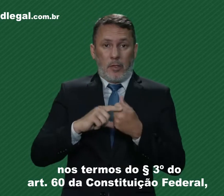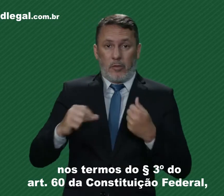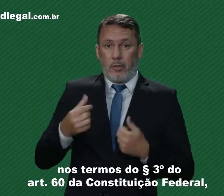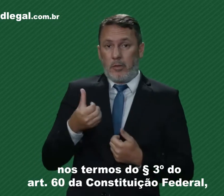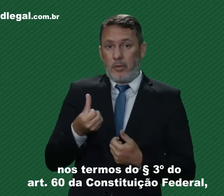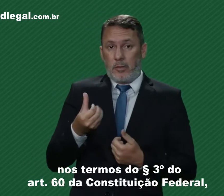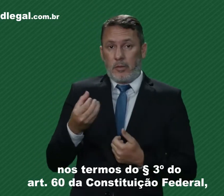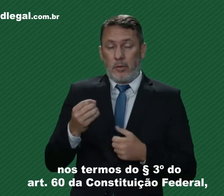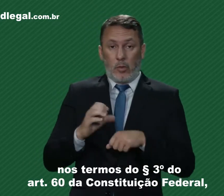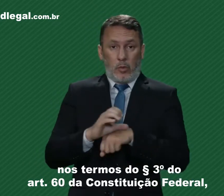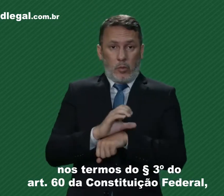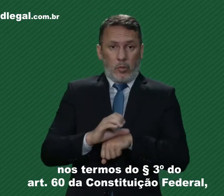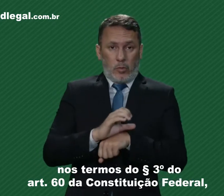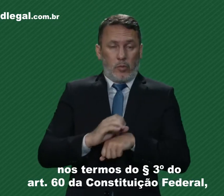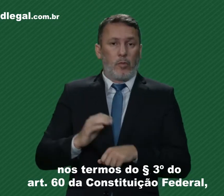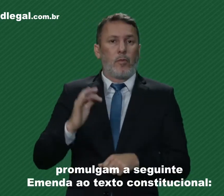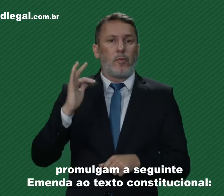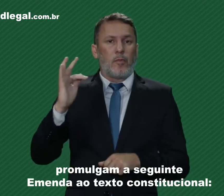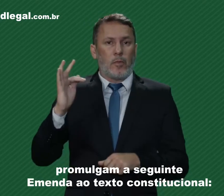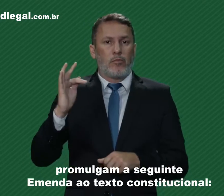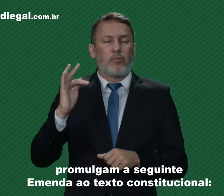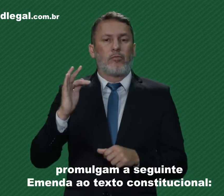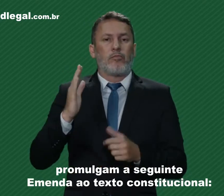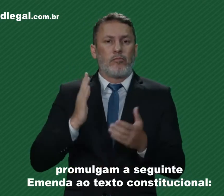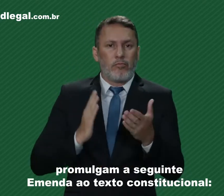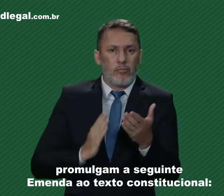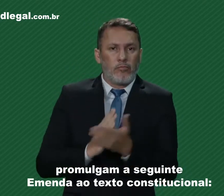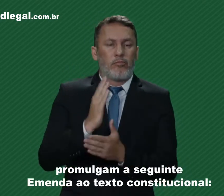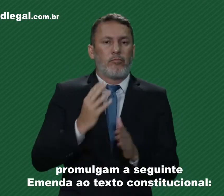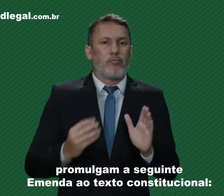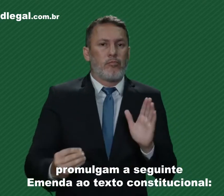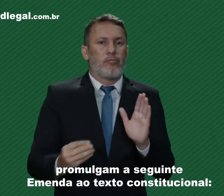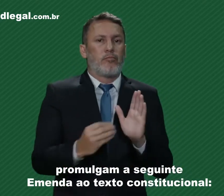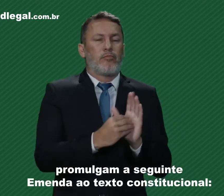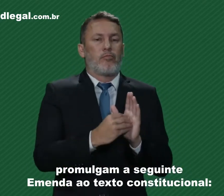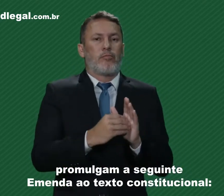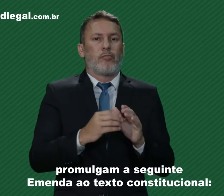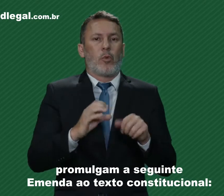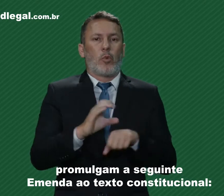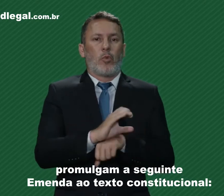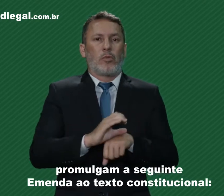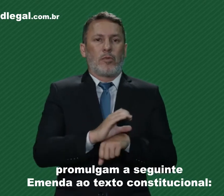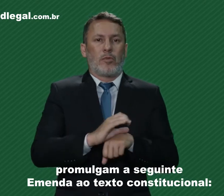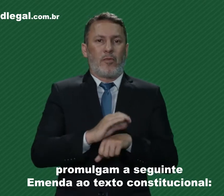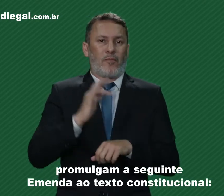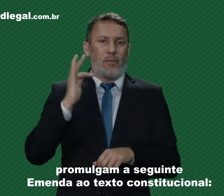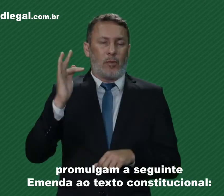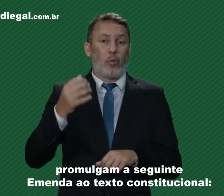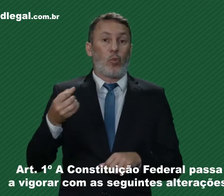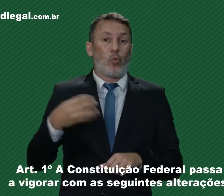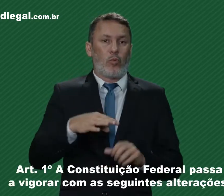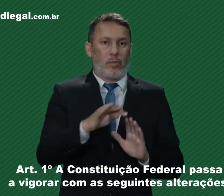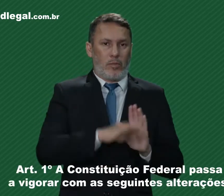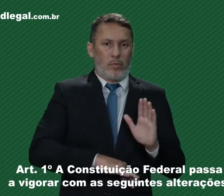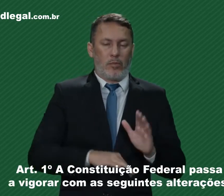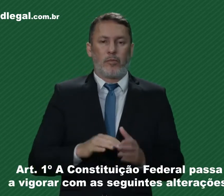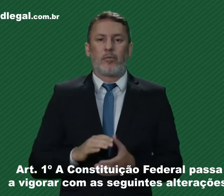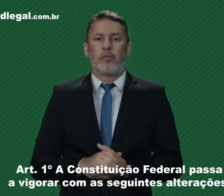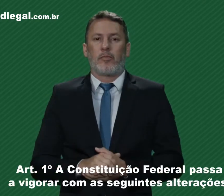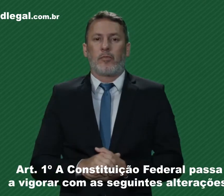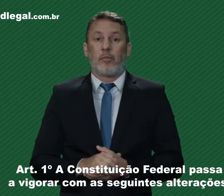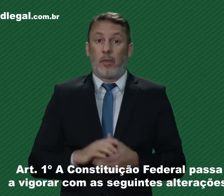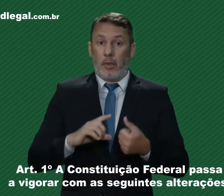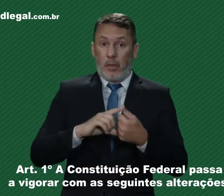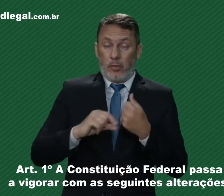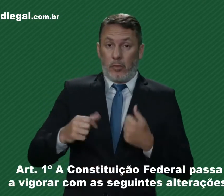artigo 60 da Constituição Federal, promulgam a seguinte emenda ao texto constitucional. Artigo